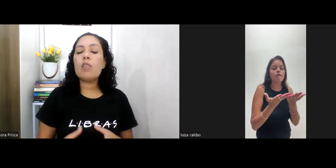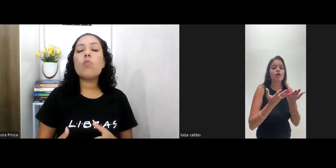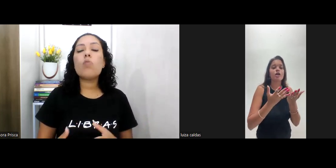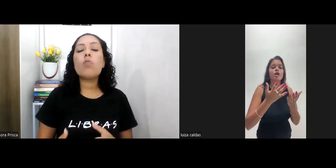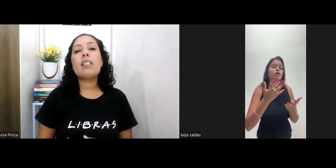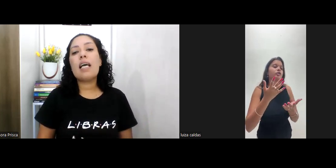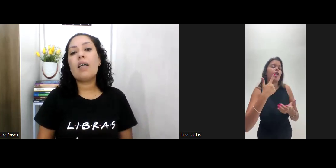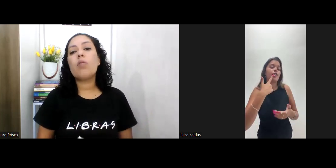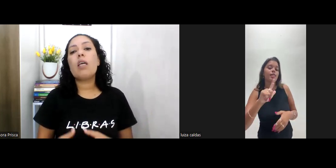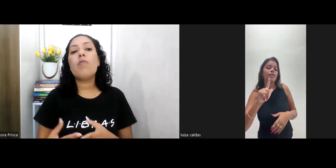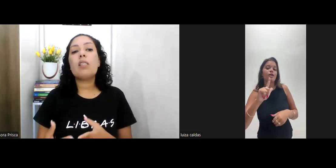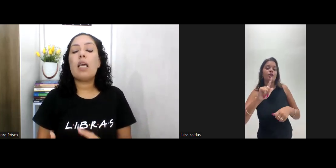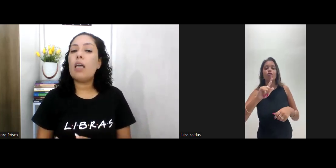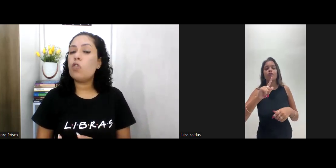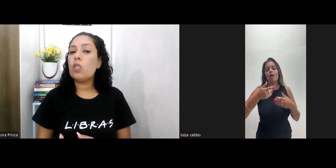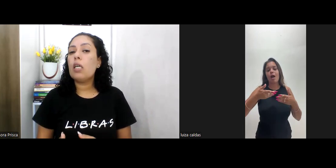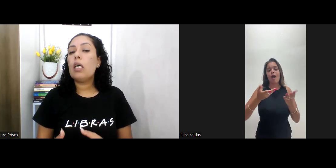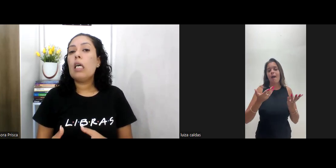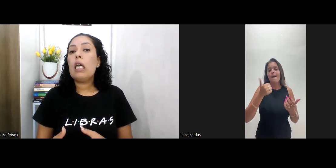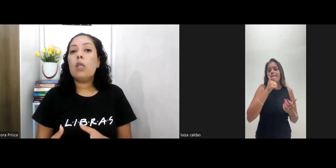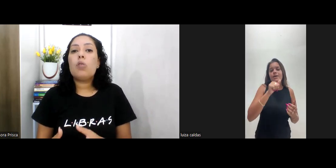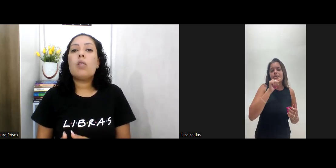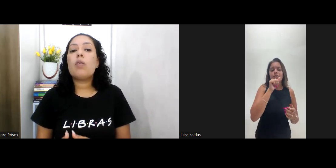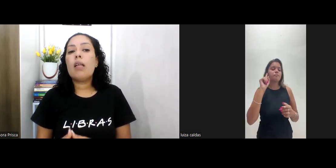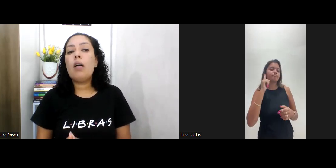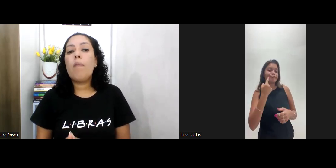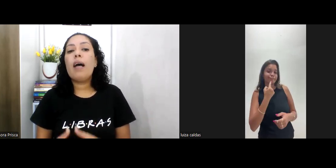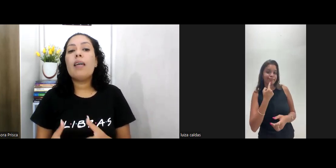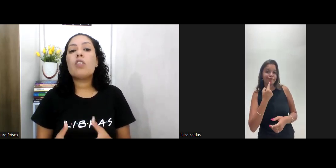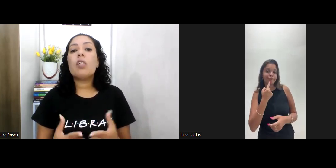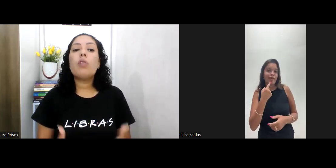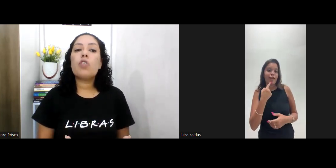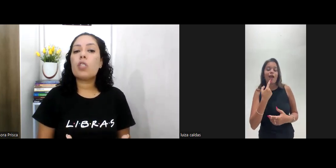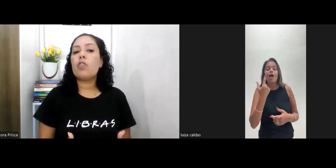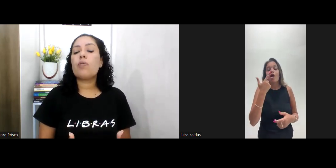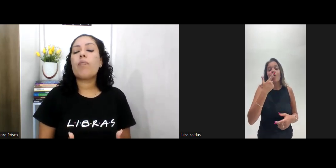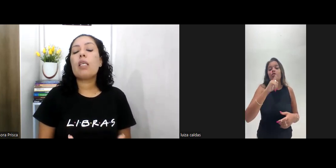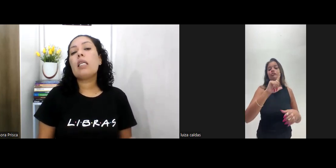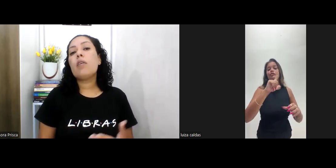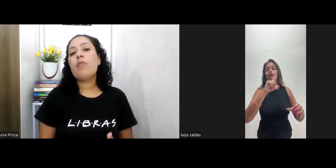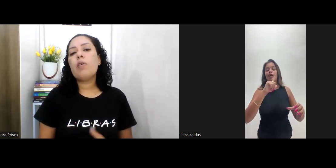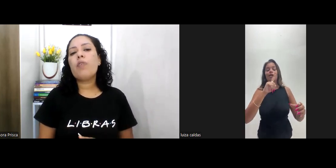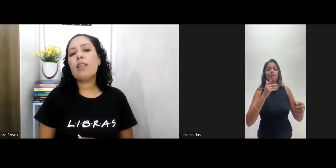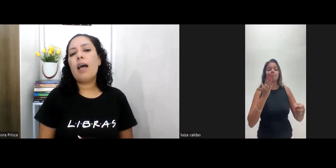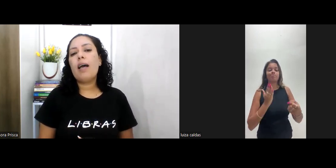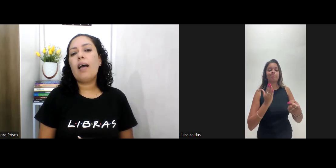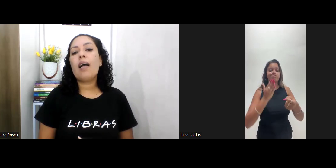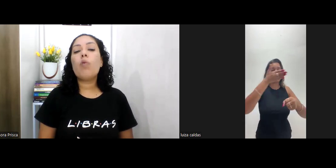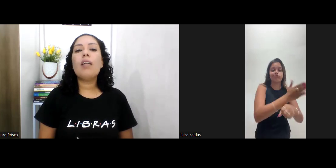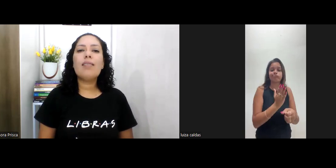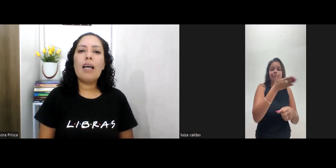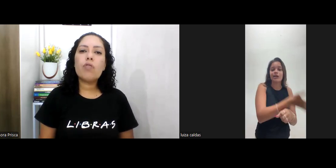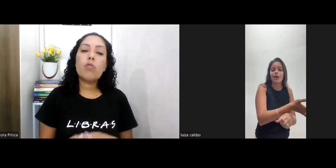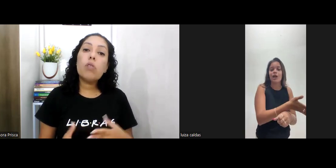atendimento mais humanizado, eficiente, reduzindo então barreiras linguísticas que vão afetar